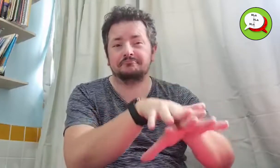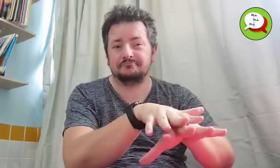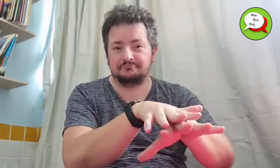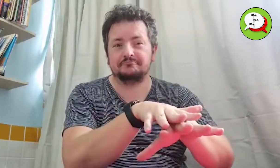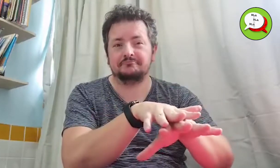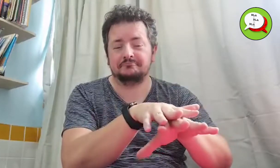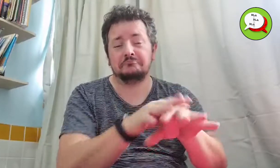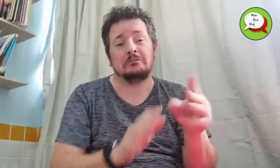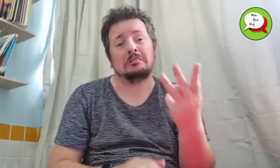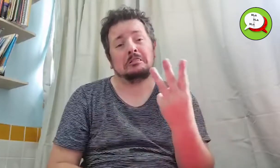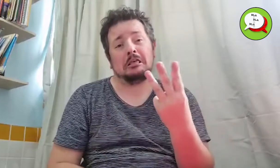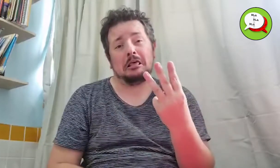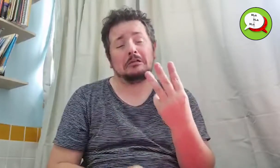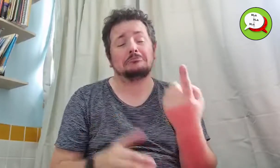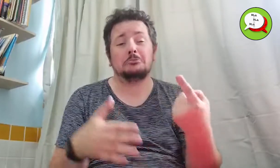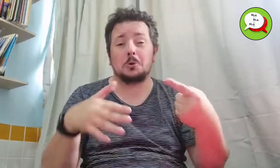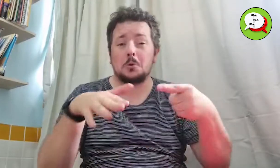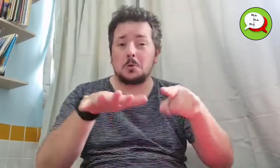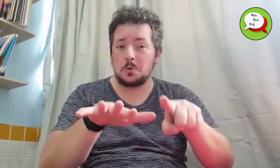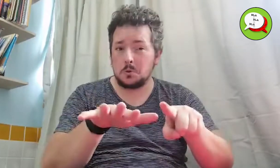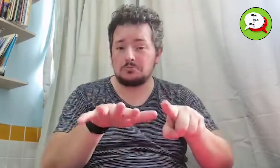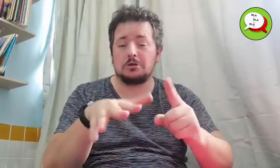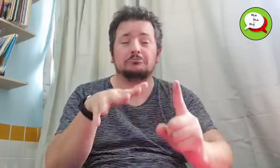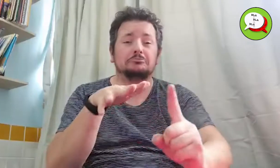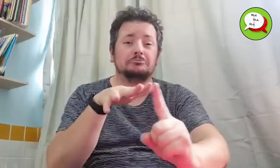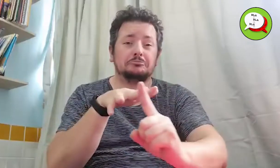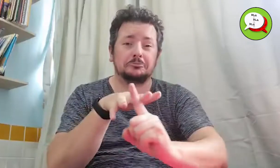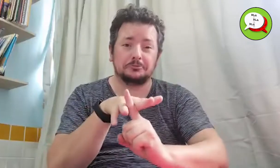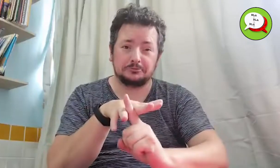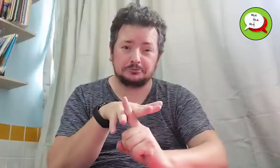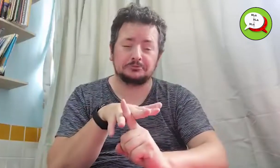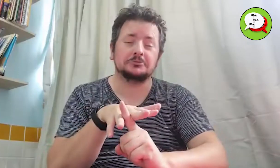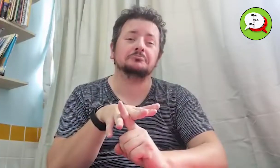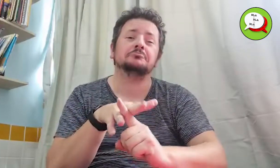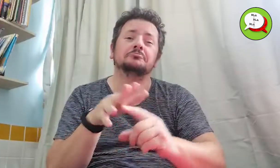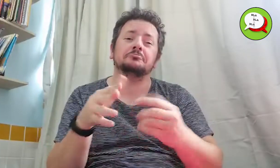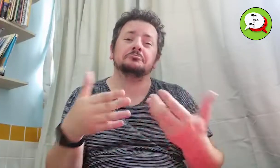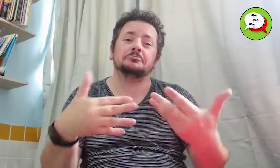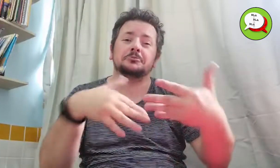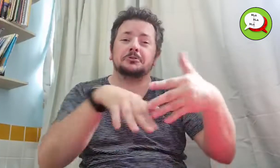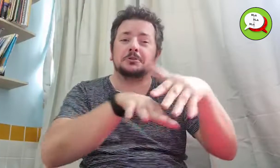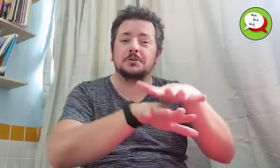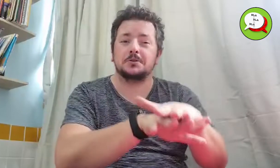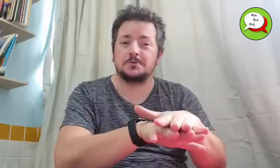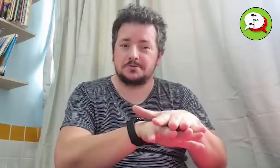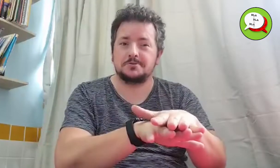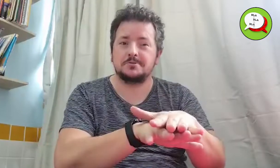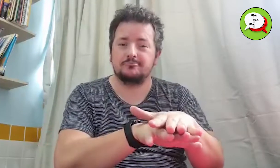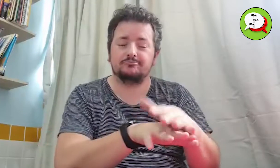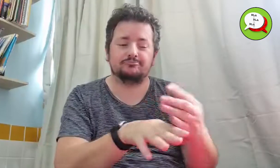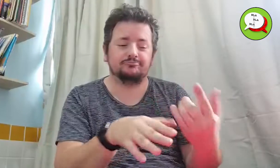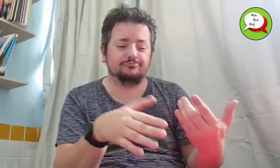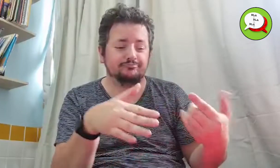inclusão. Então, temos 3 sinais, inclusão. Opção 1, 2 ou